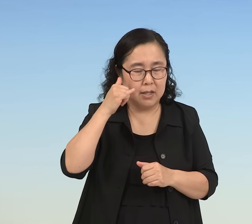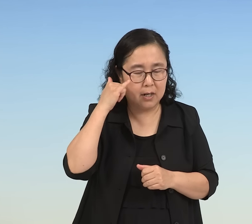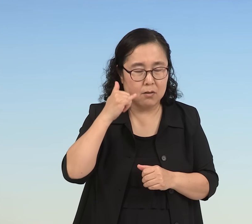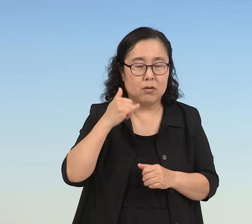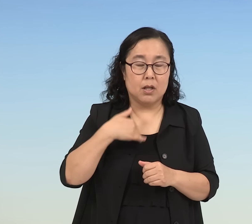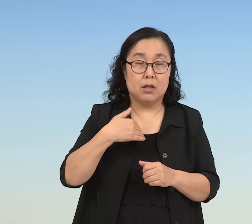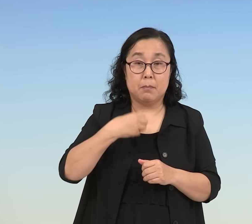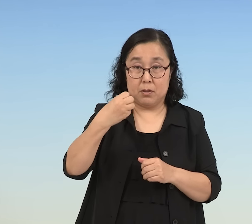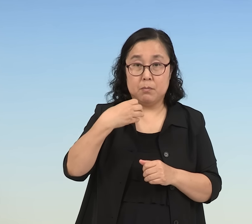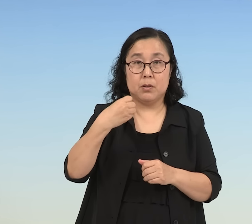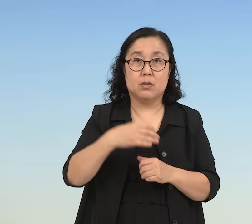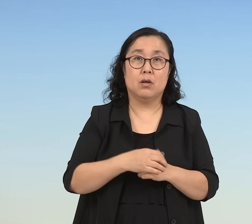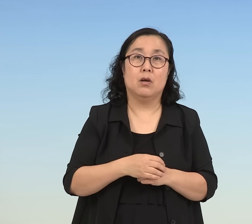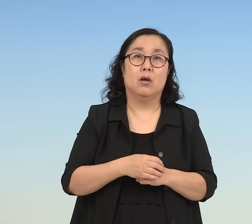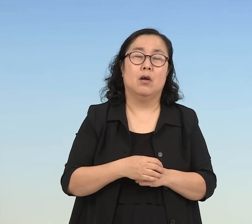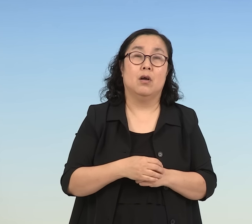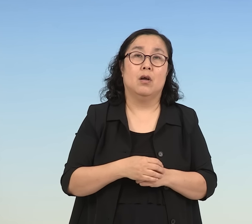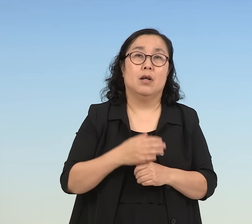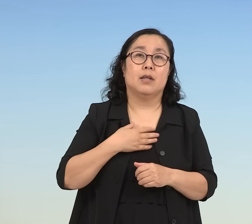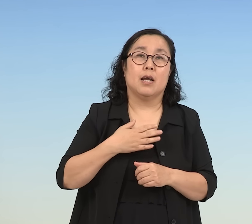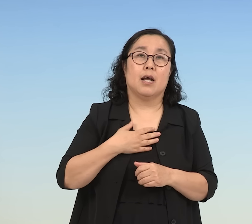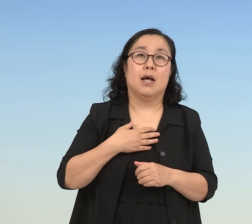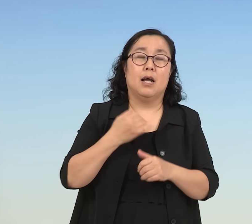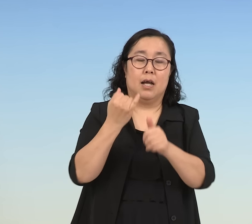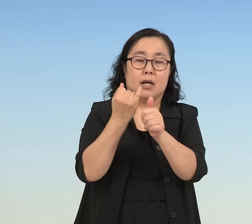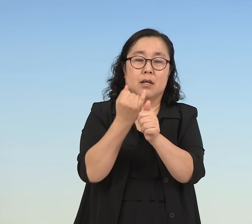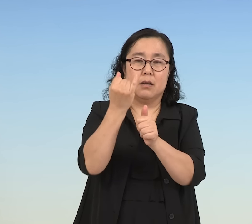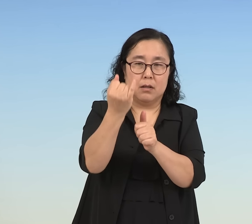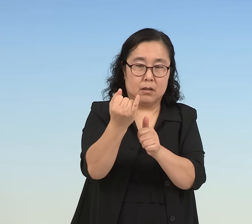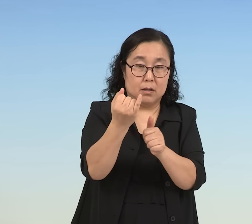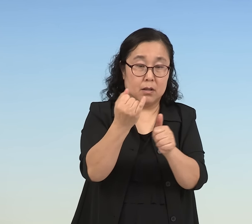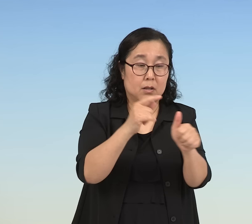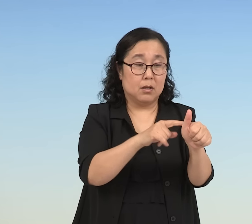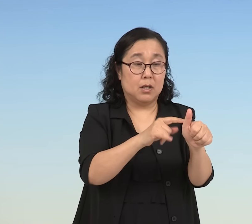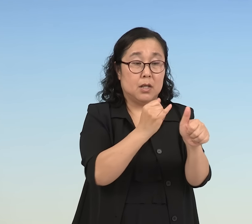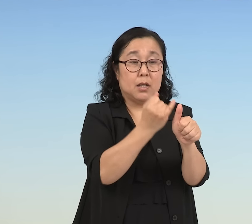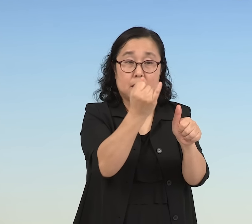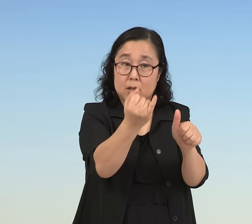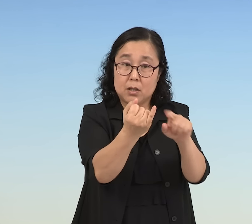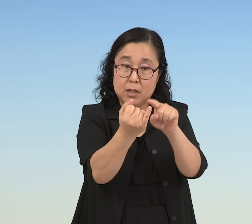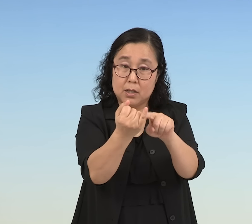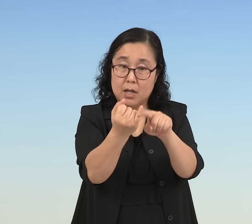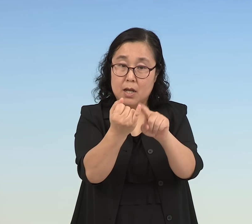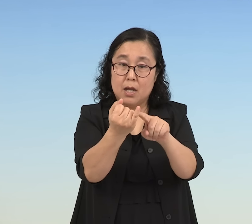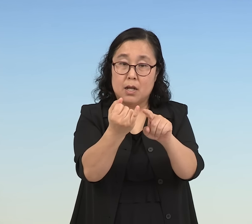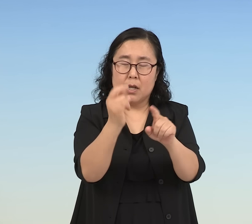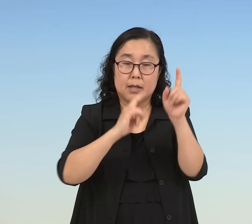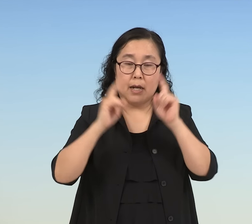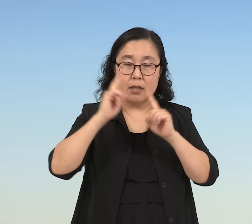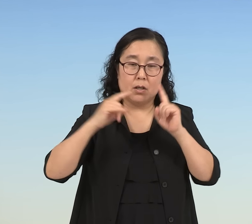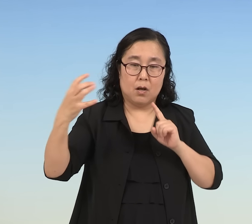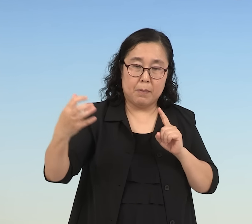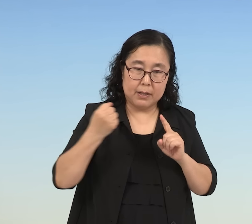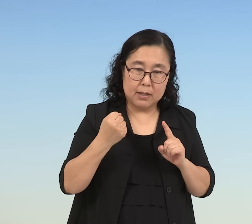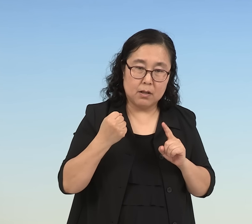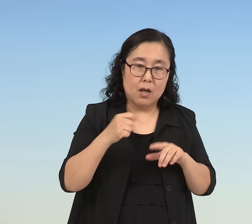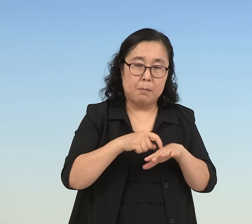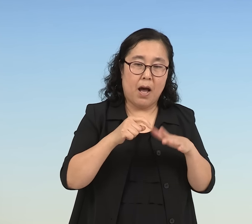전화했다. 혹시 내가 그 며느리한테 상처 준 거 없니? 그래서 며느리가 지금 나